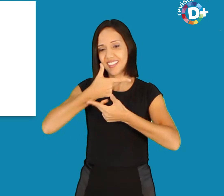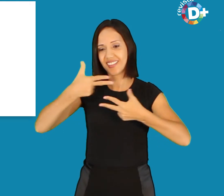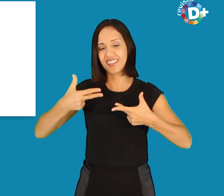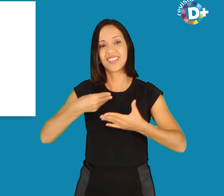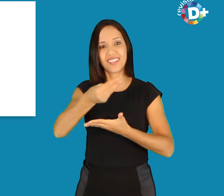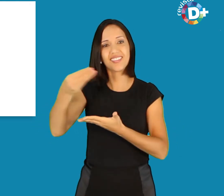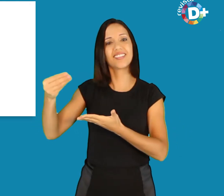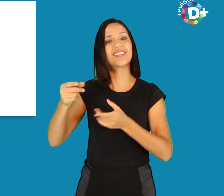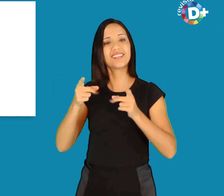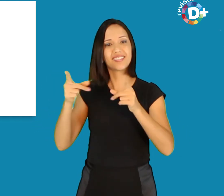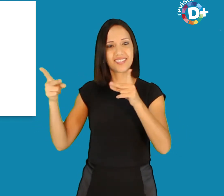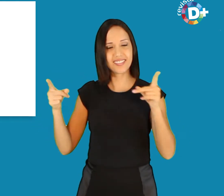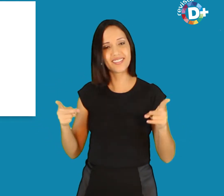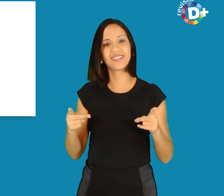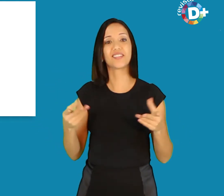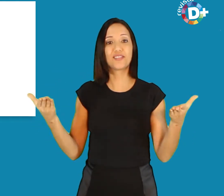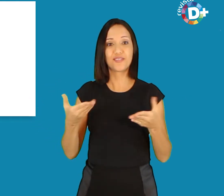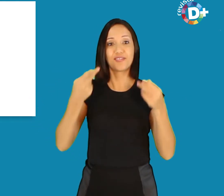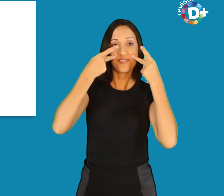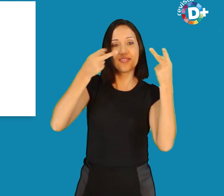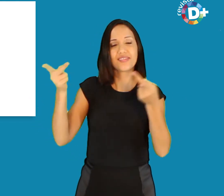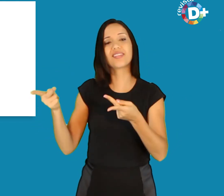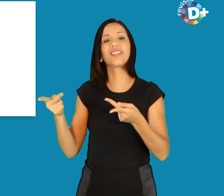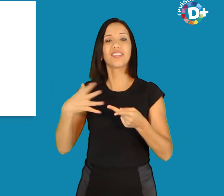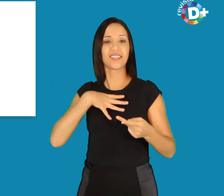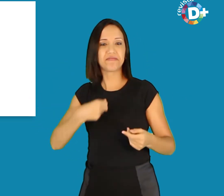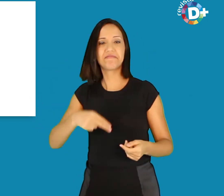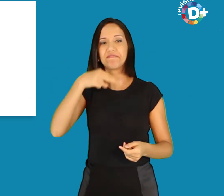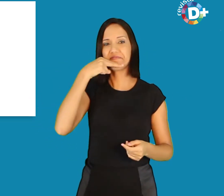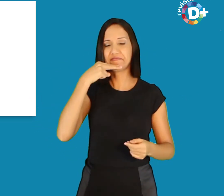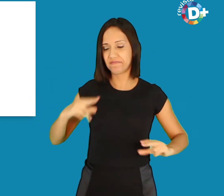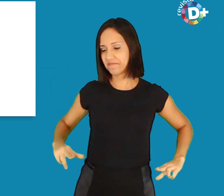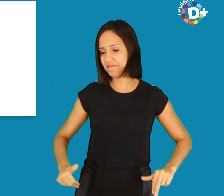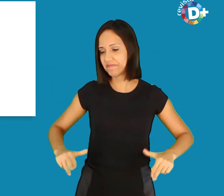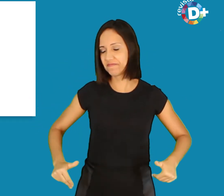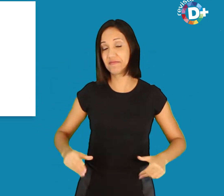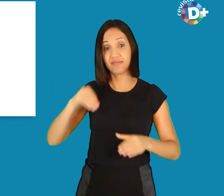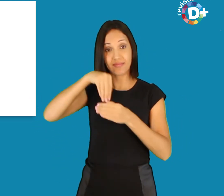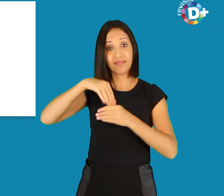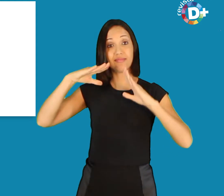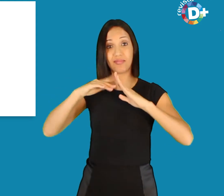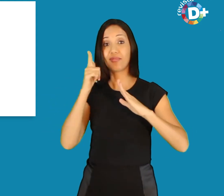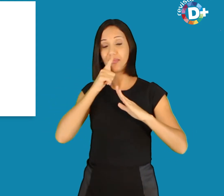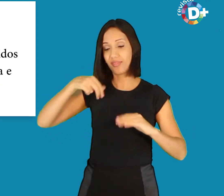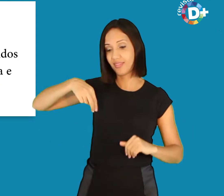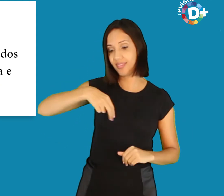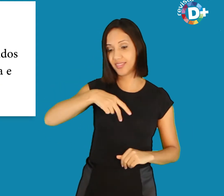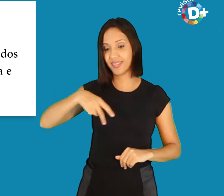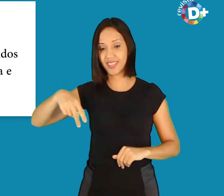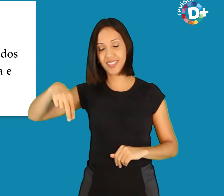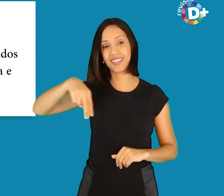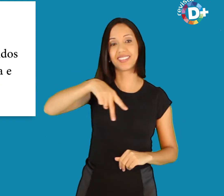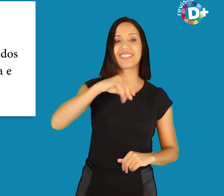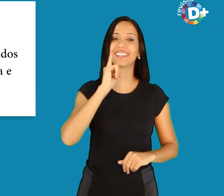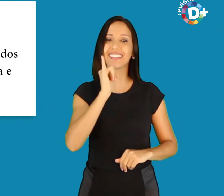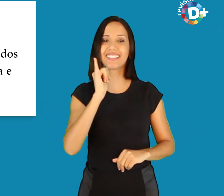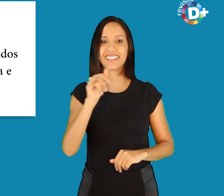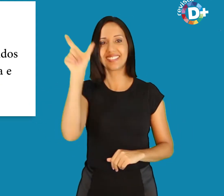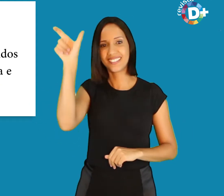considerada mais difícil mas agora além dos membros inferiores e superiores de natalina estarem comprometidos